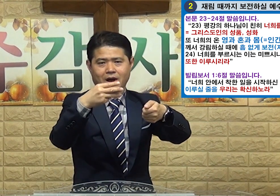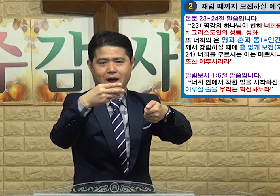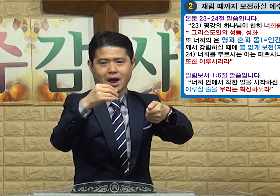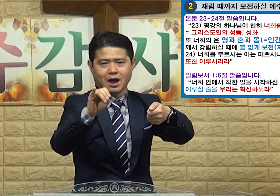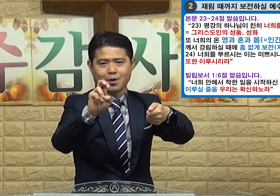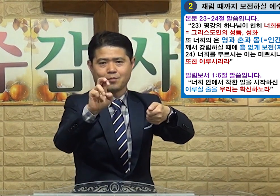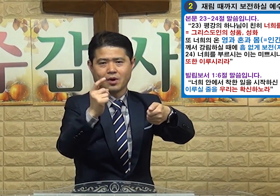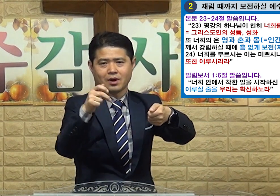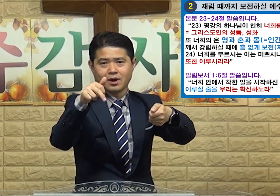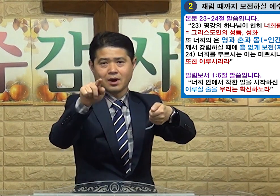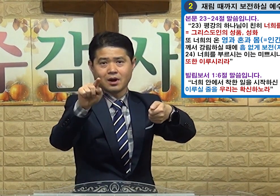우리의